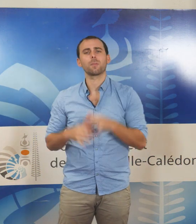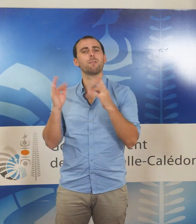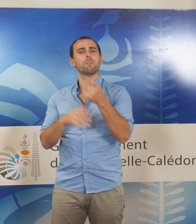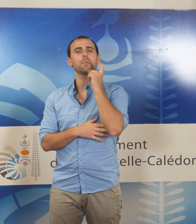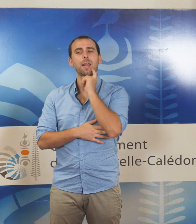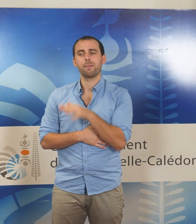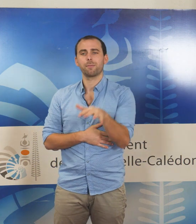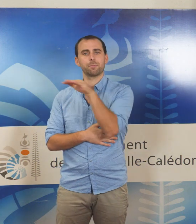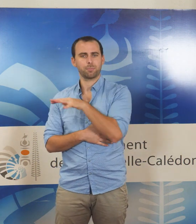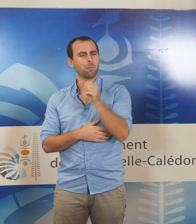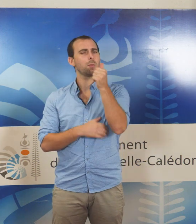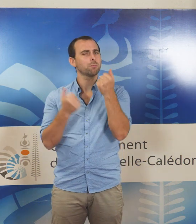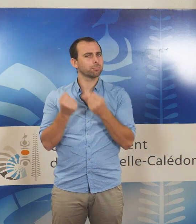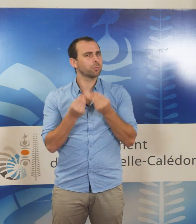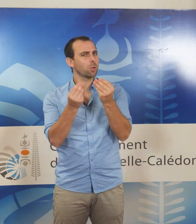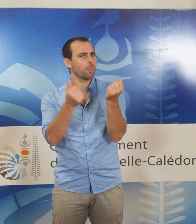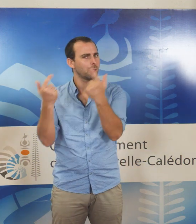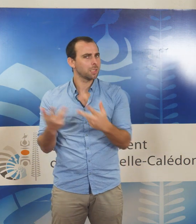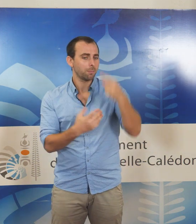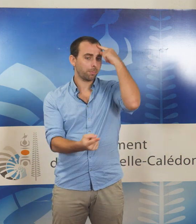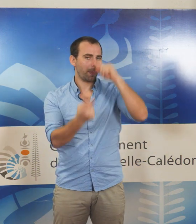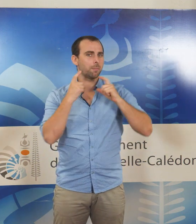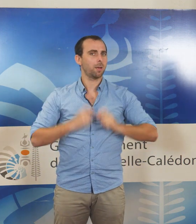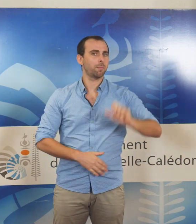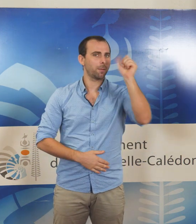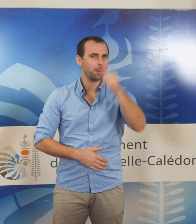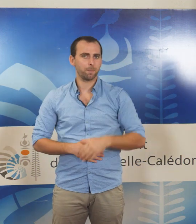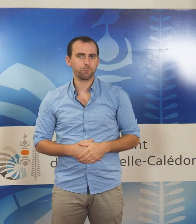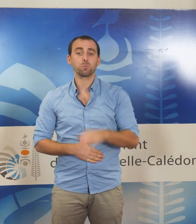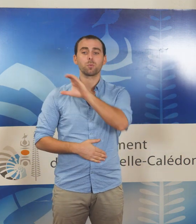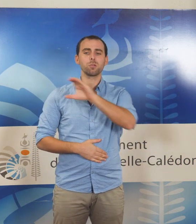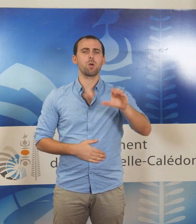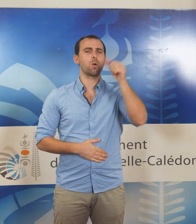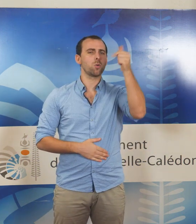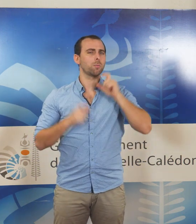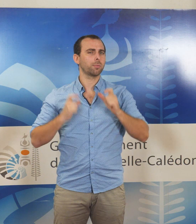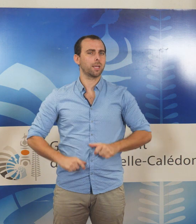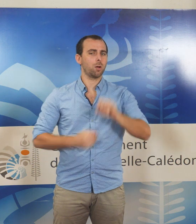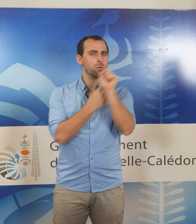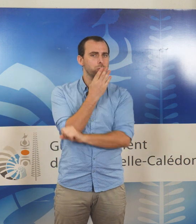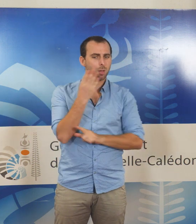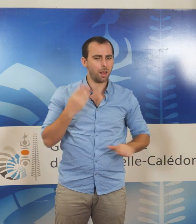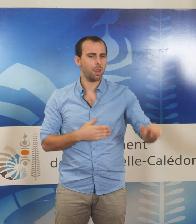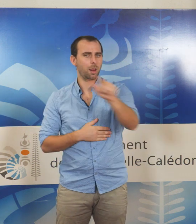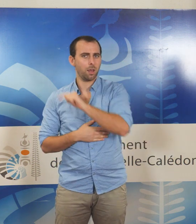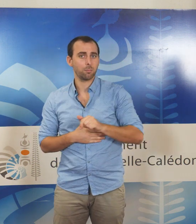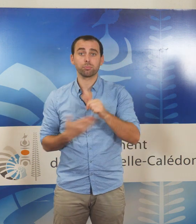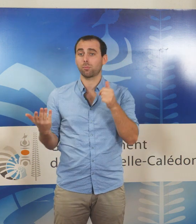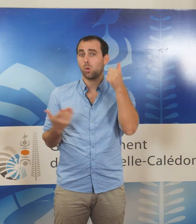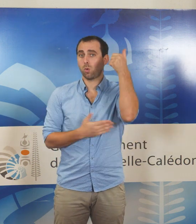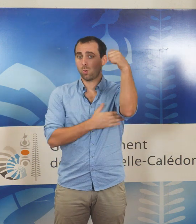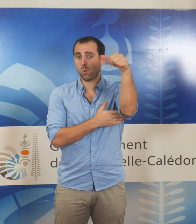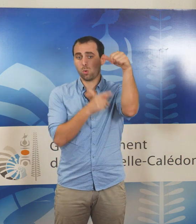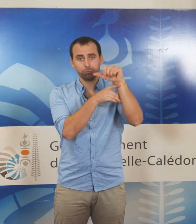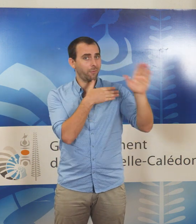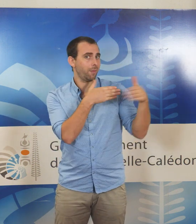tout d'abord vous donner les chiffres qui concernent le primaire. Donc sur les 101 écoles de la province Sud, il y a une seule école qui est restée